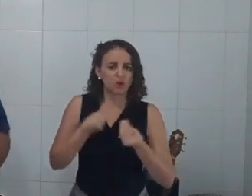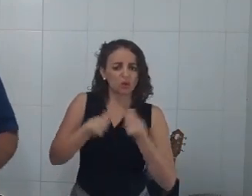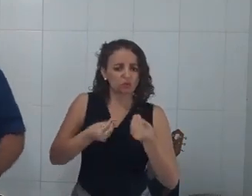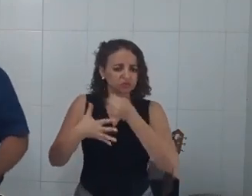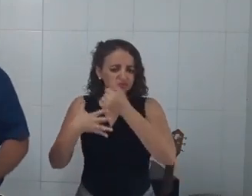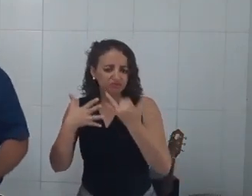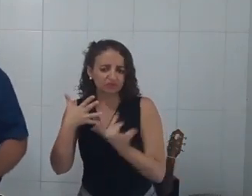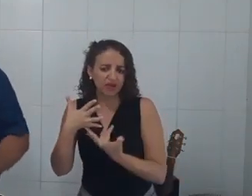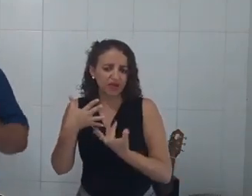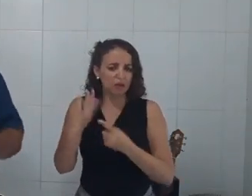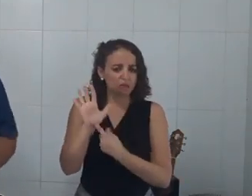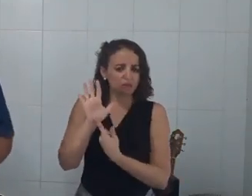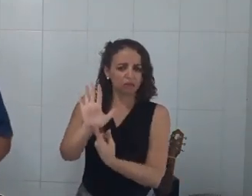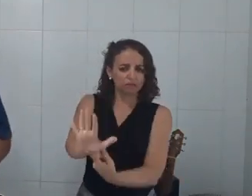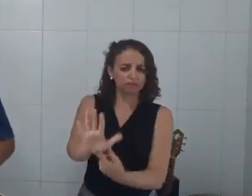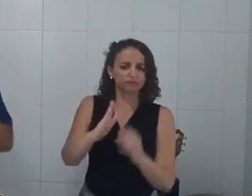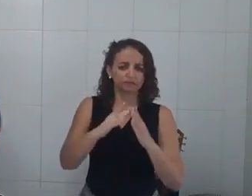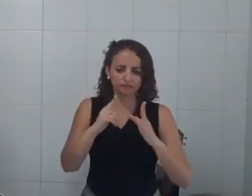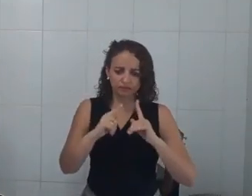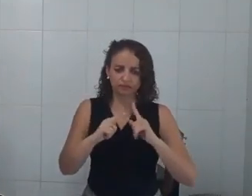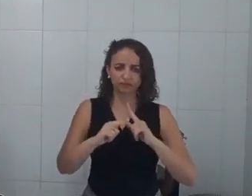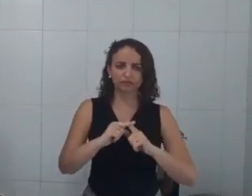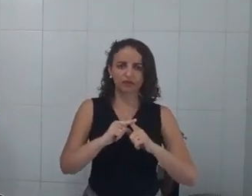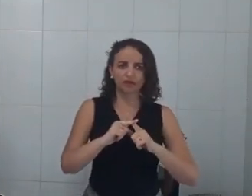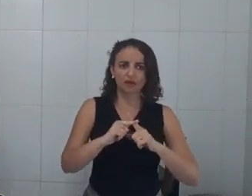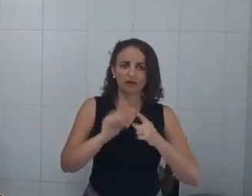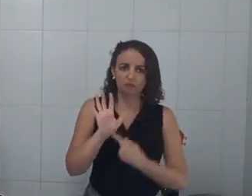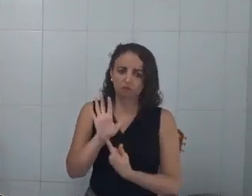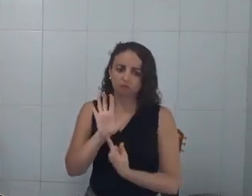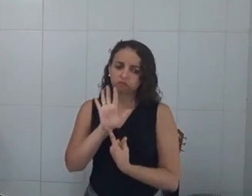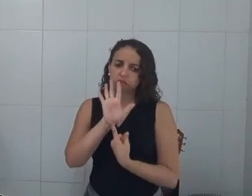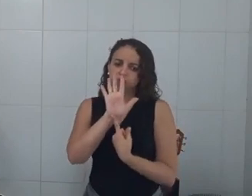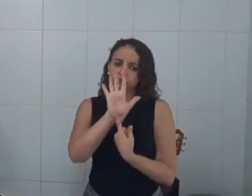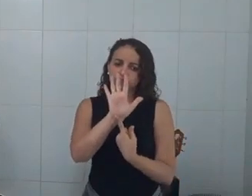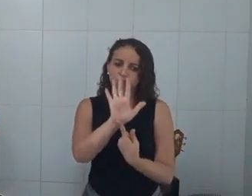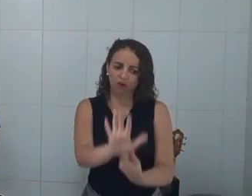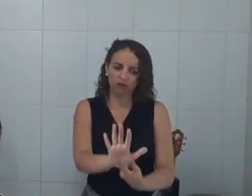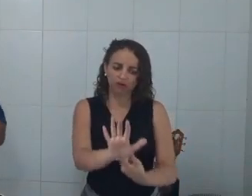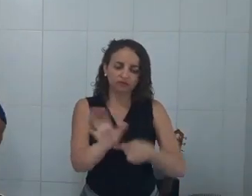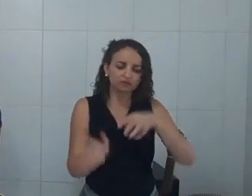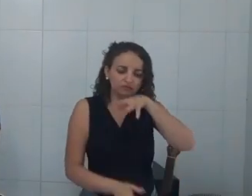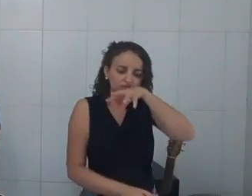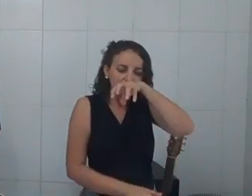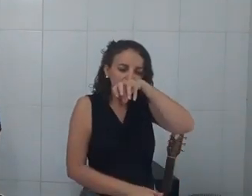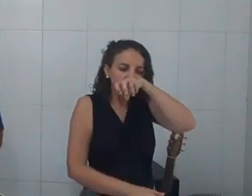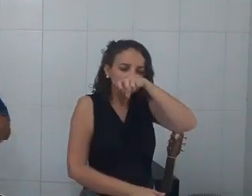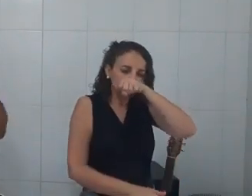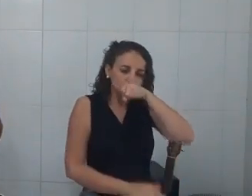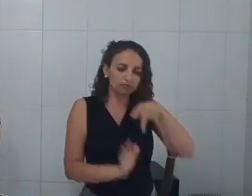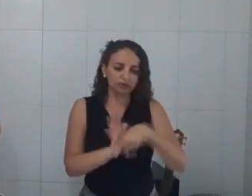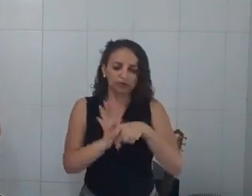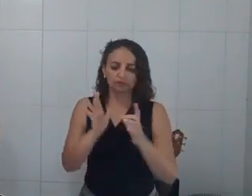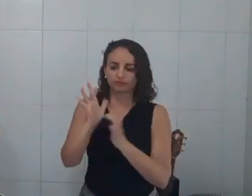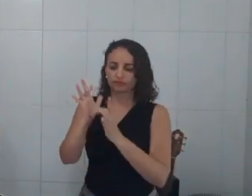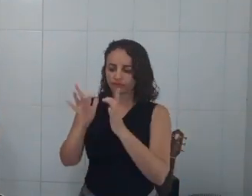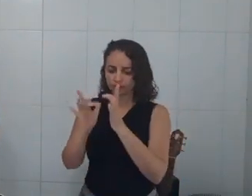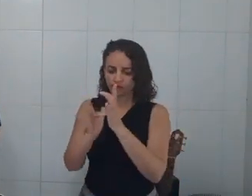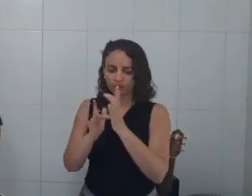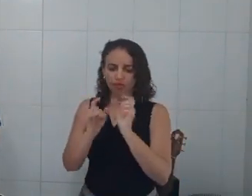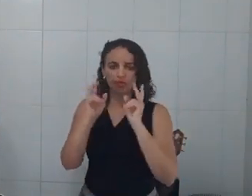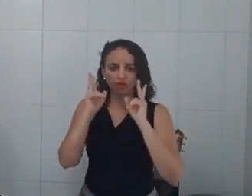ela precisa evidenciar? Exatamente, exalar o bom perfume de Cristo, exalar as obras